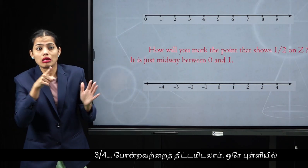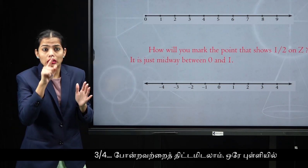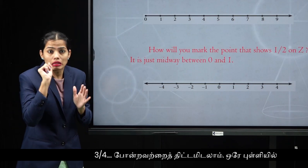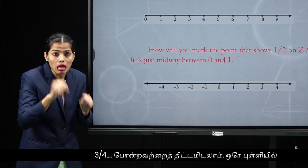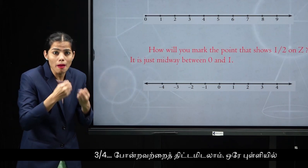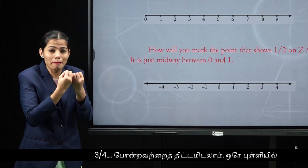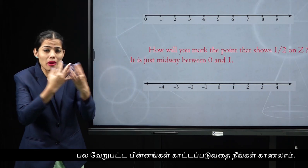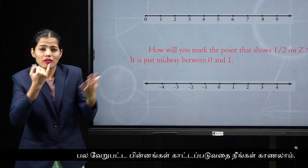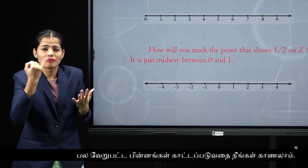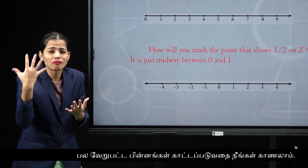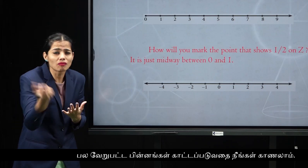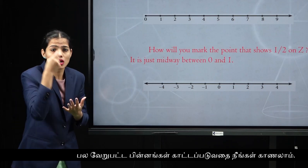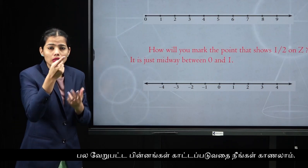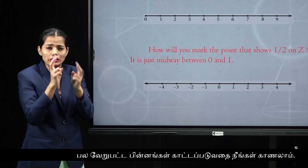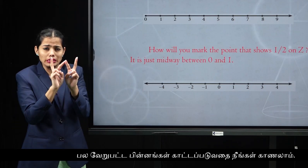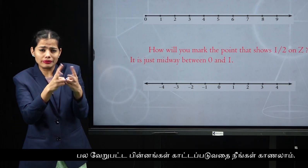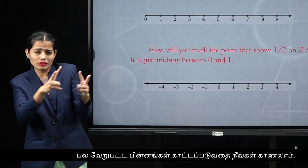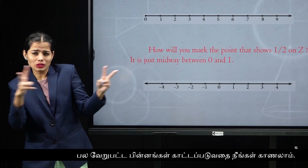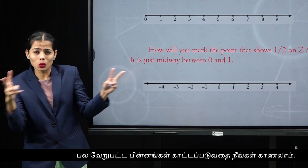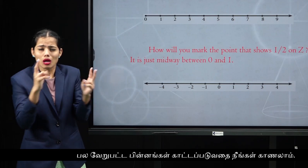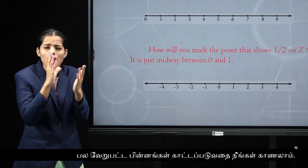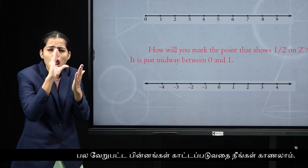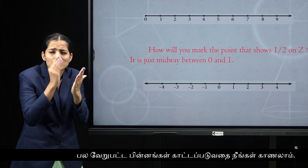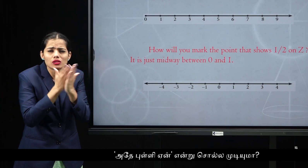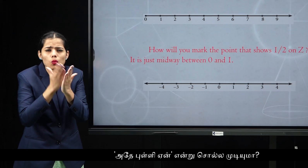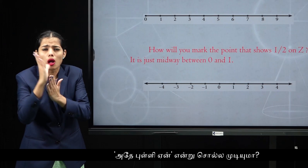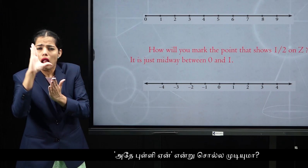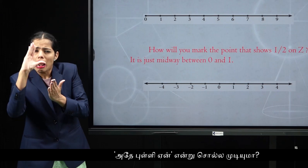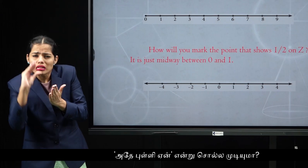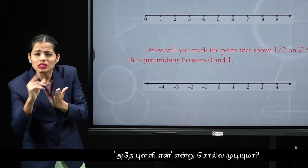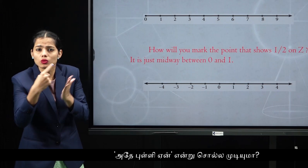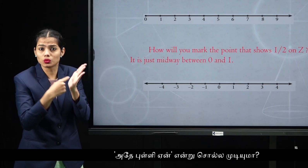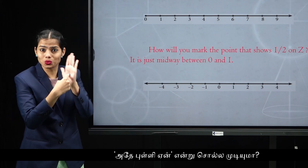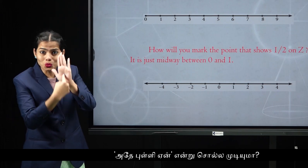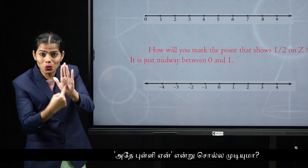புள்ளியில் பல வேறுபட்ட பின்னங்கள் காட்டப்படுவதை நீங்கள் காணலாம். அதே புள்ளி ஏன் என்று